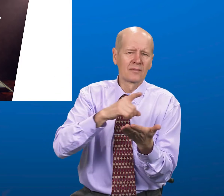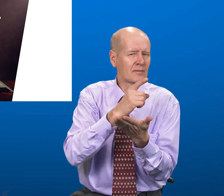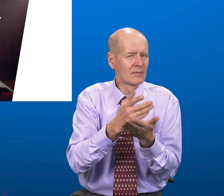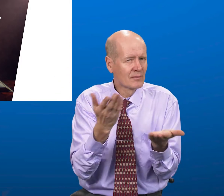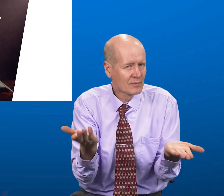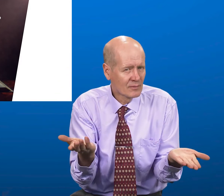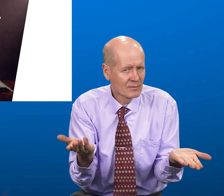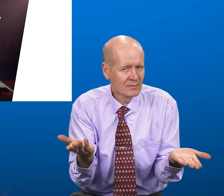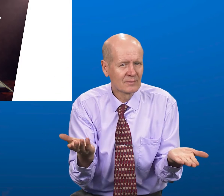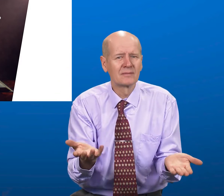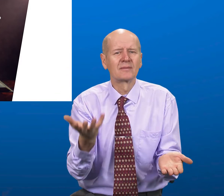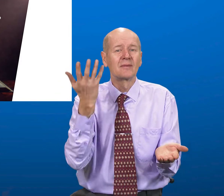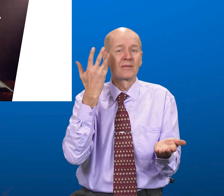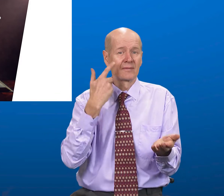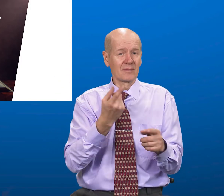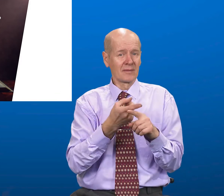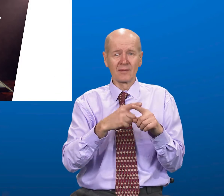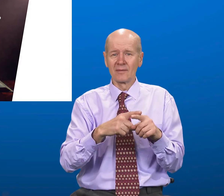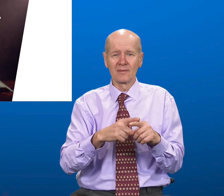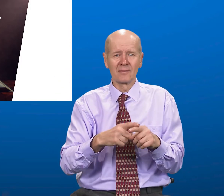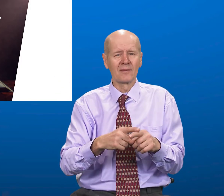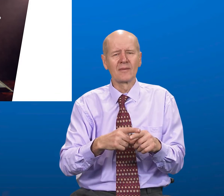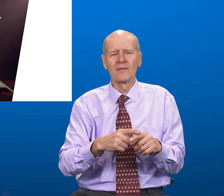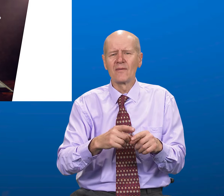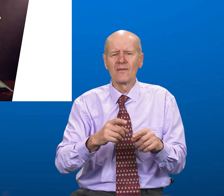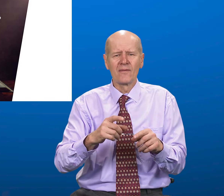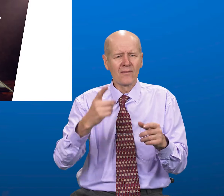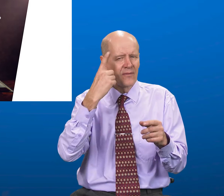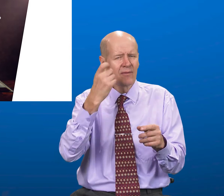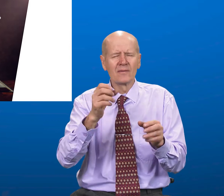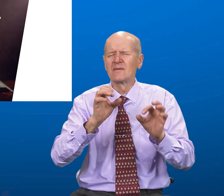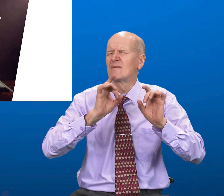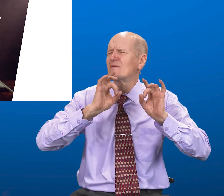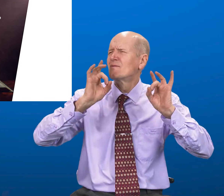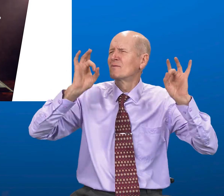истории? Почему она актуальна сегодня?